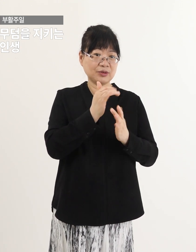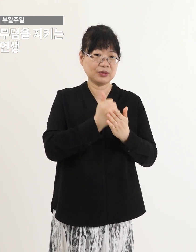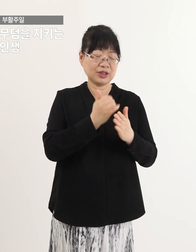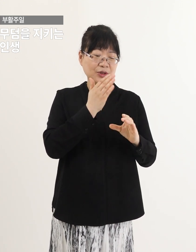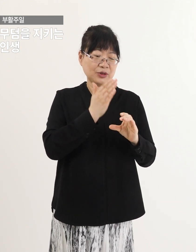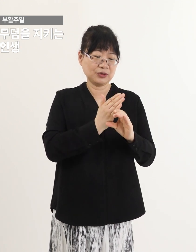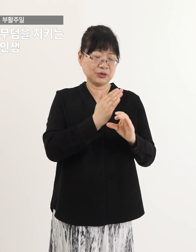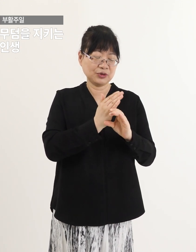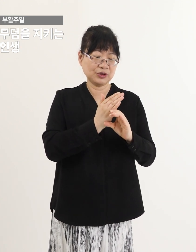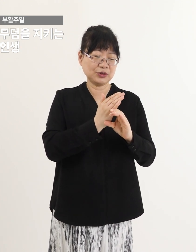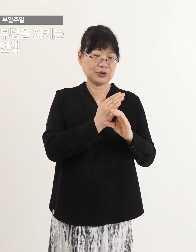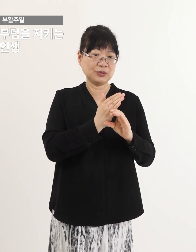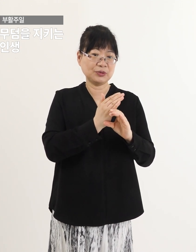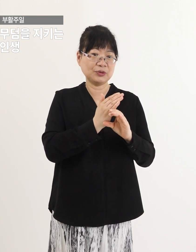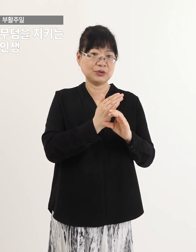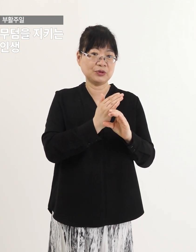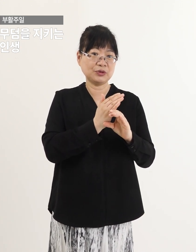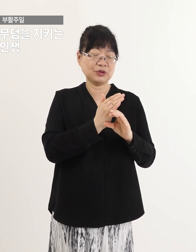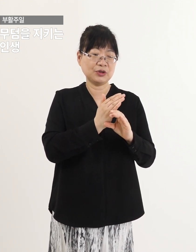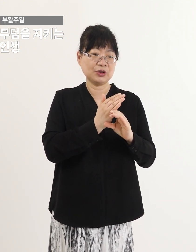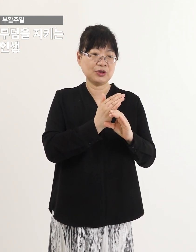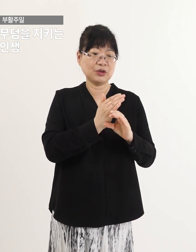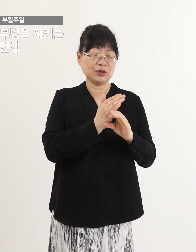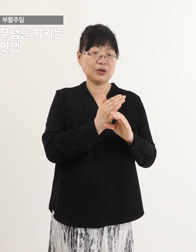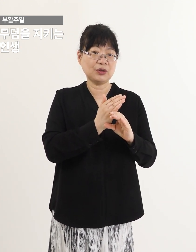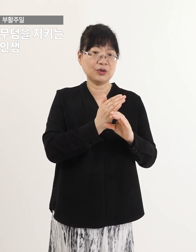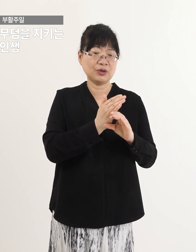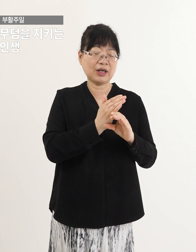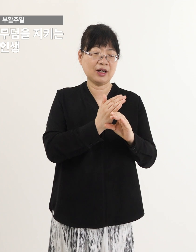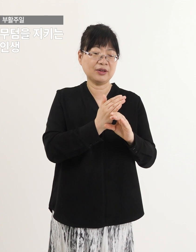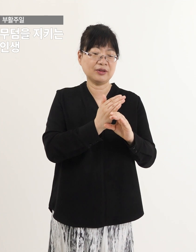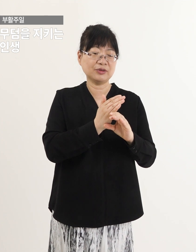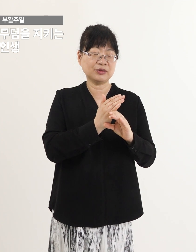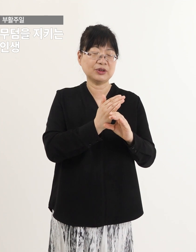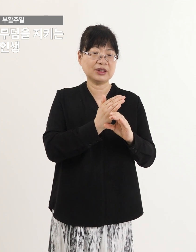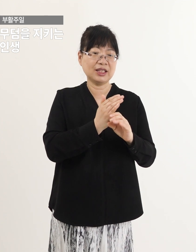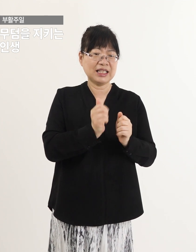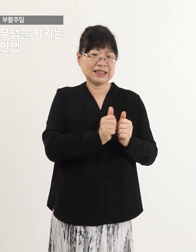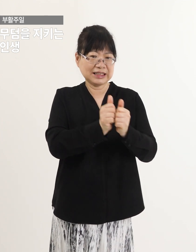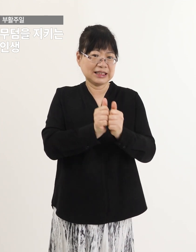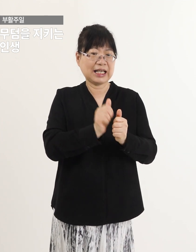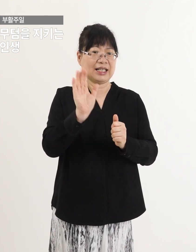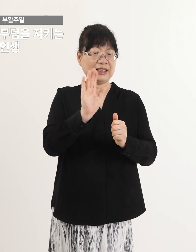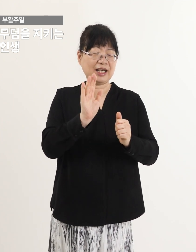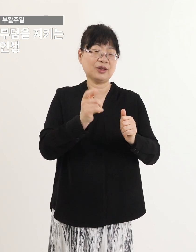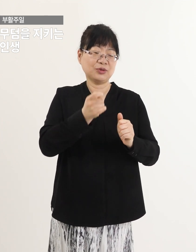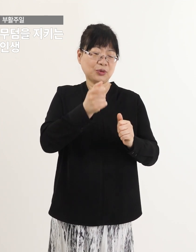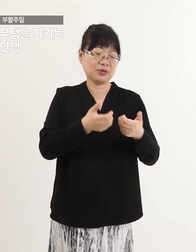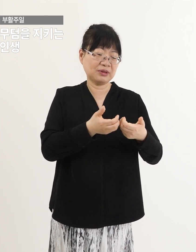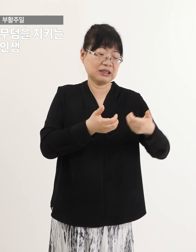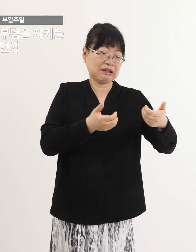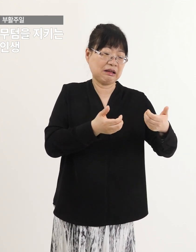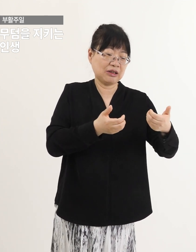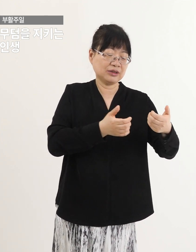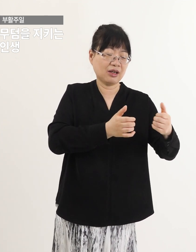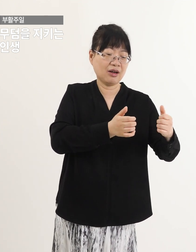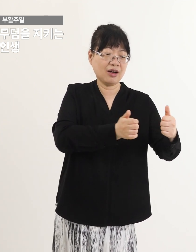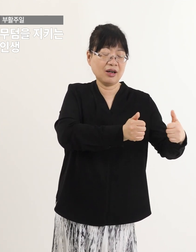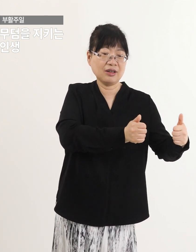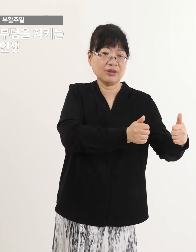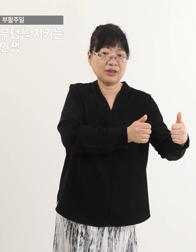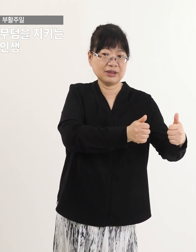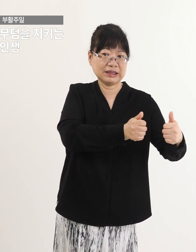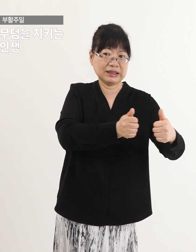중심으로 거리가 멀리 떨어져 있는 제자 그룹으로 생각하시면 좋을 것 같아요. 그러니까 이 사람은 예수님이 직접 부른